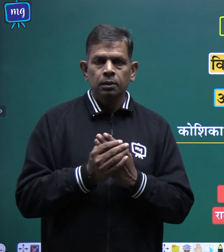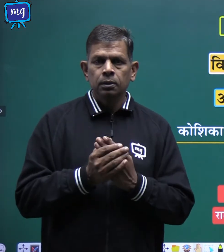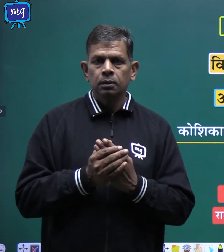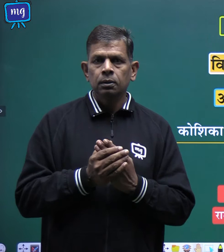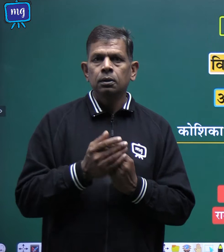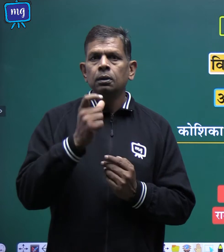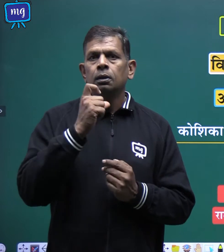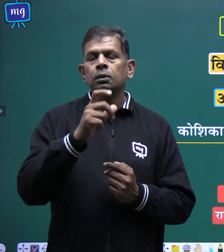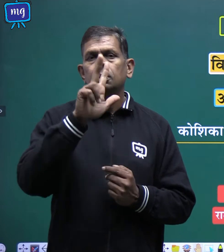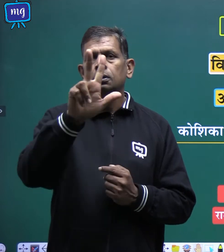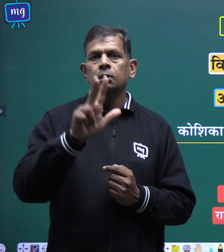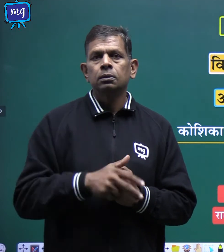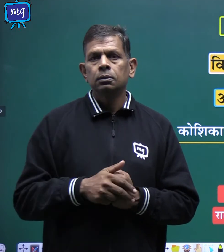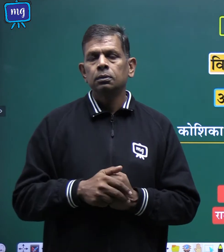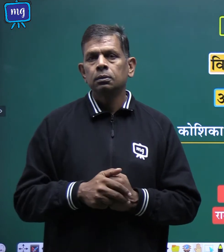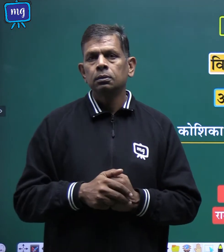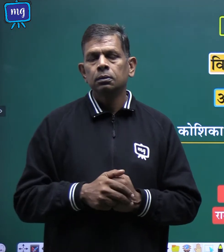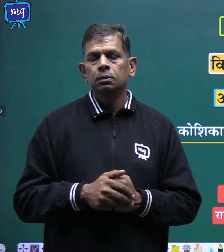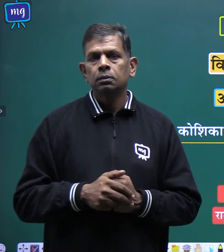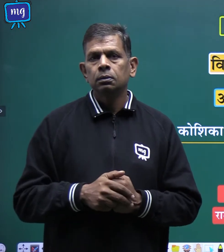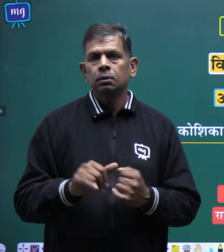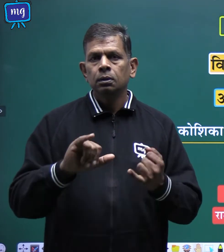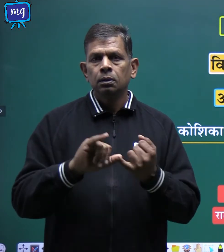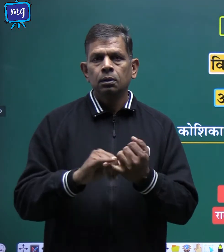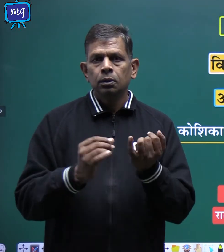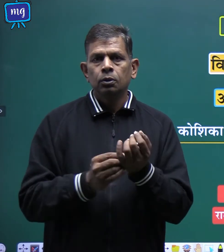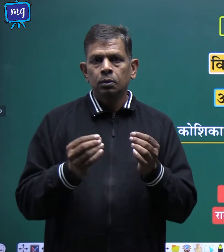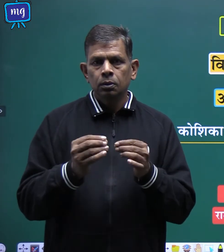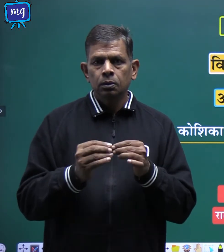कक्षा 8 विषय विज्ञान